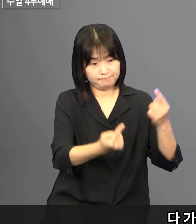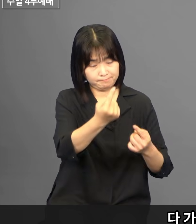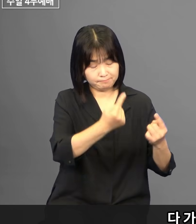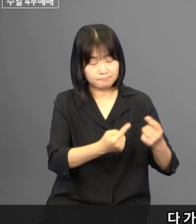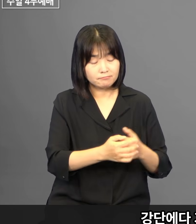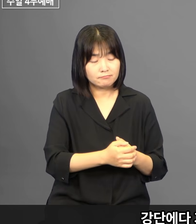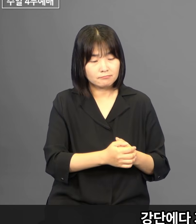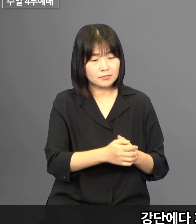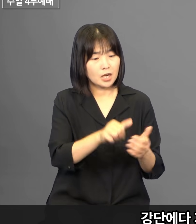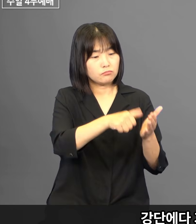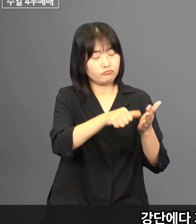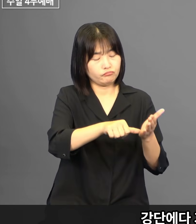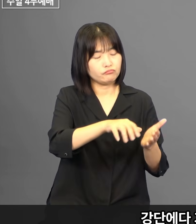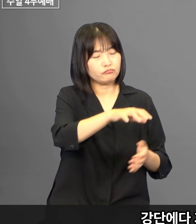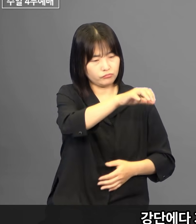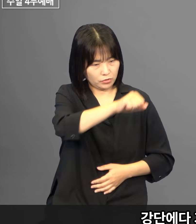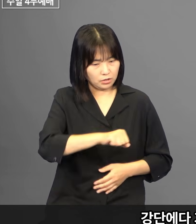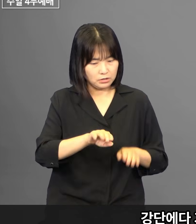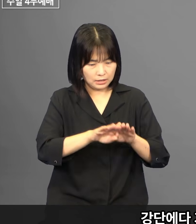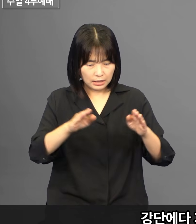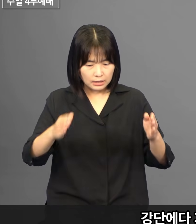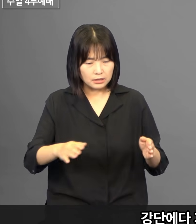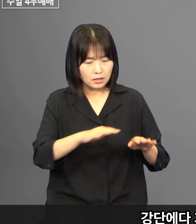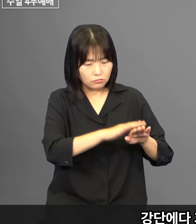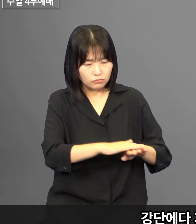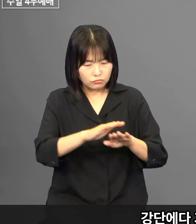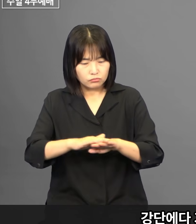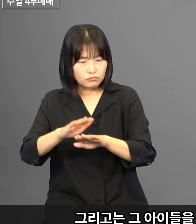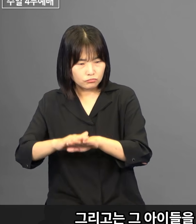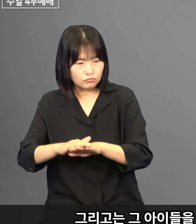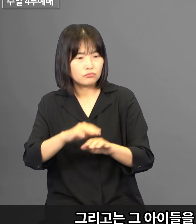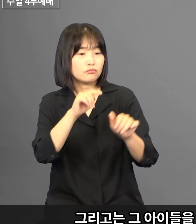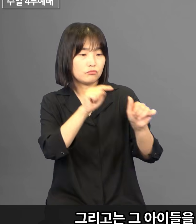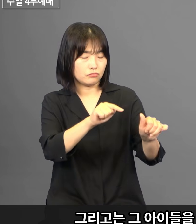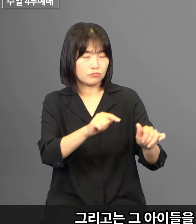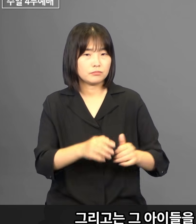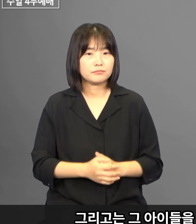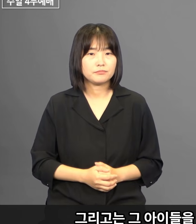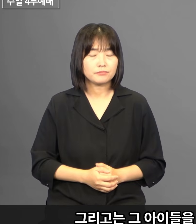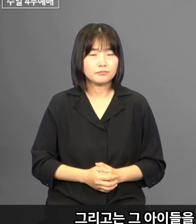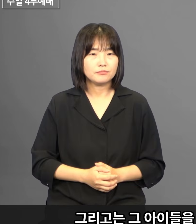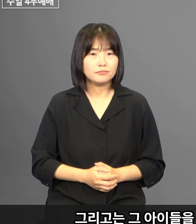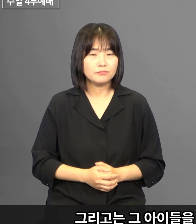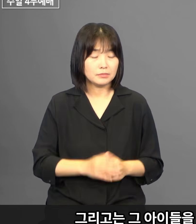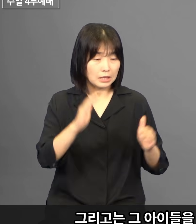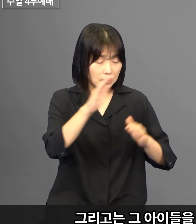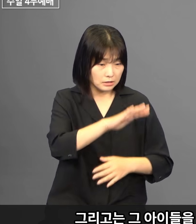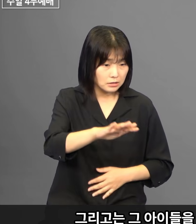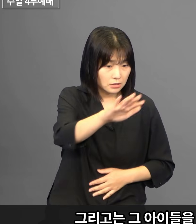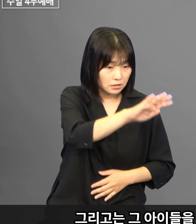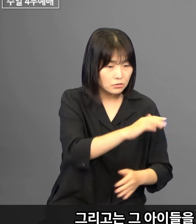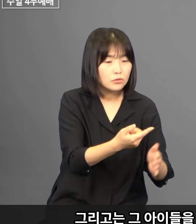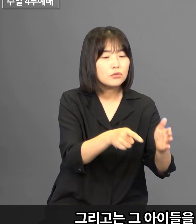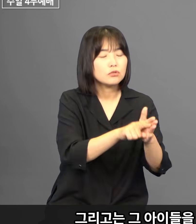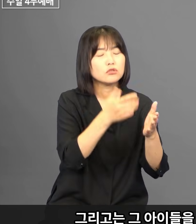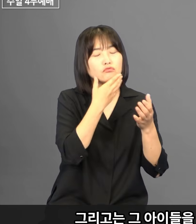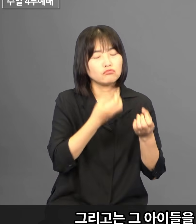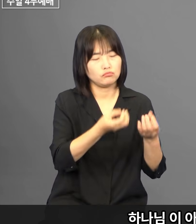나오세요. 강단에다가 다 내려놓으세요. 그리고는 그 아이들을 위해서 축복 기도를 해